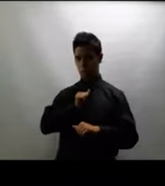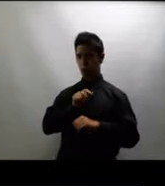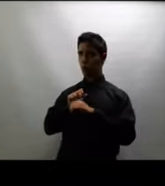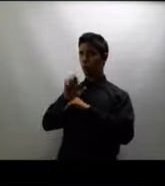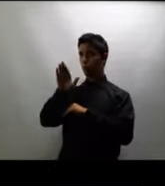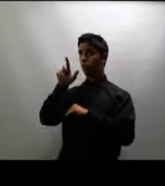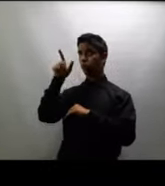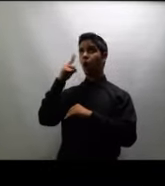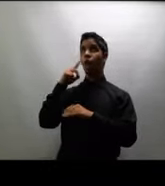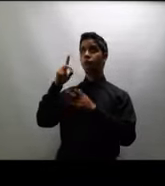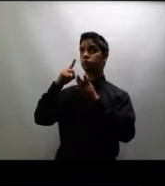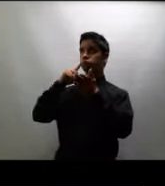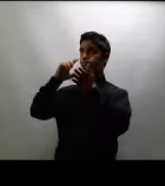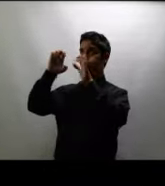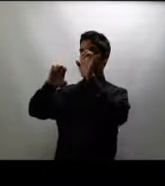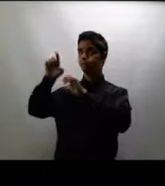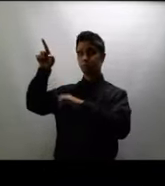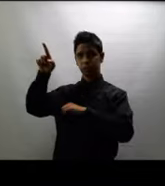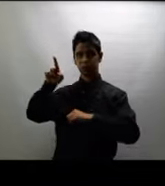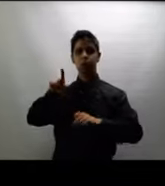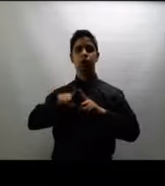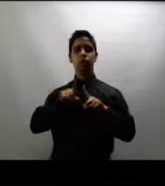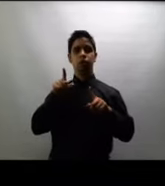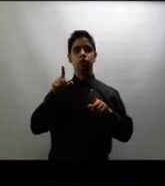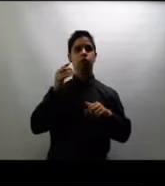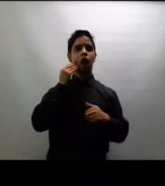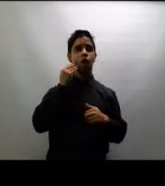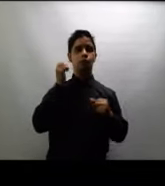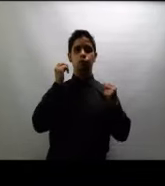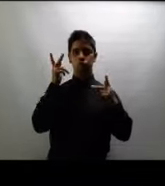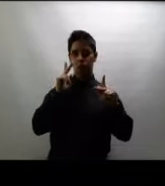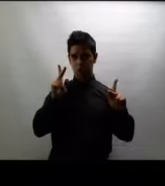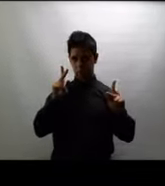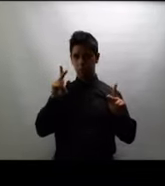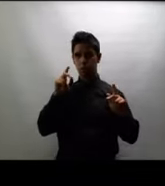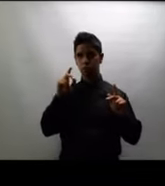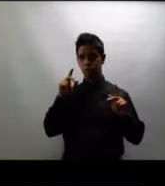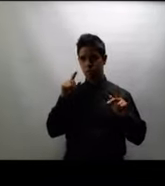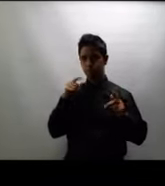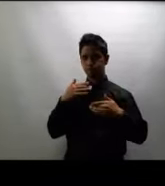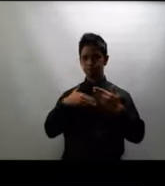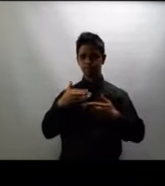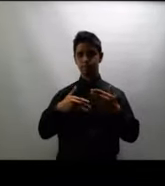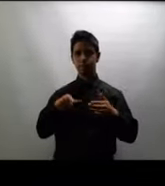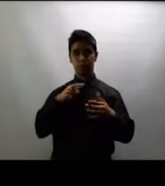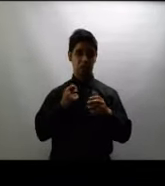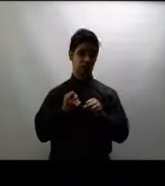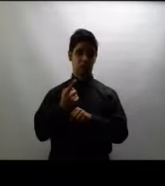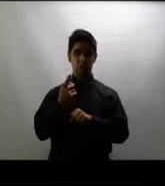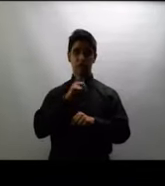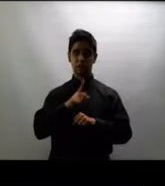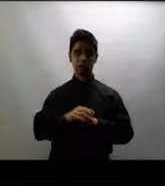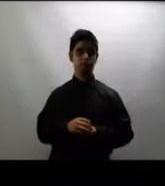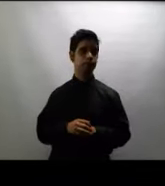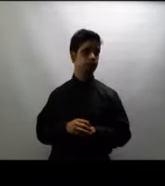casos, sabemos que son candidatas más adelante, porque eso salieron este año. Si es